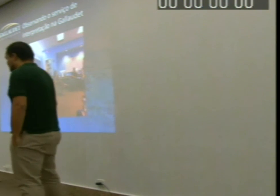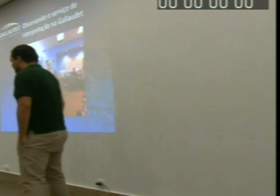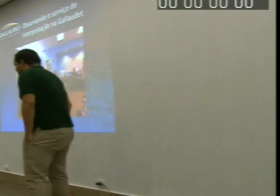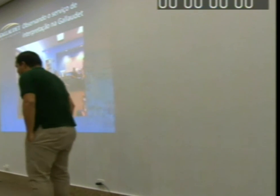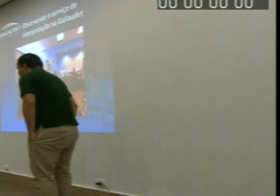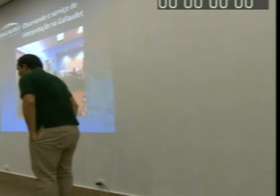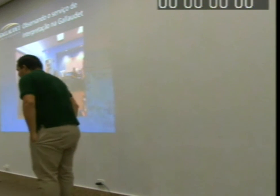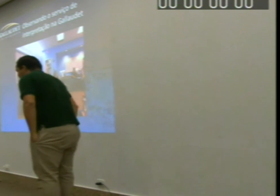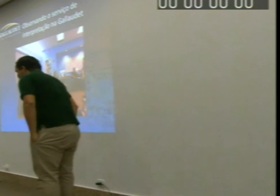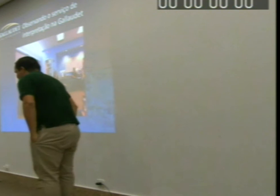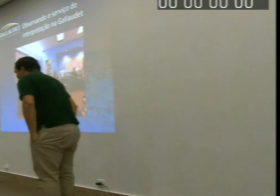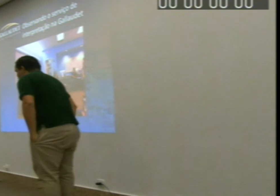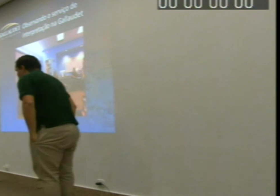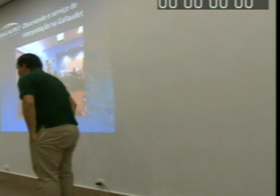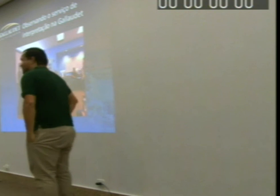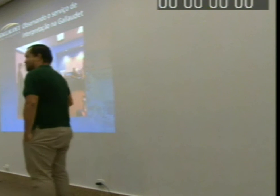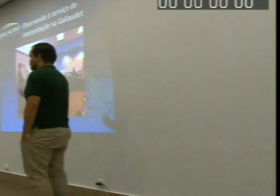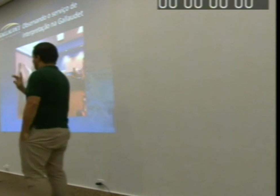quê